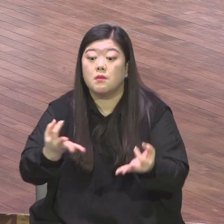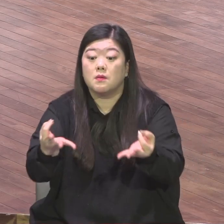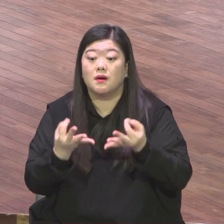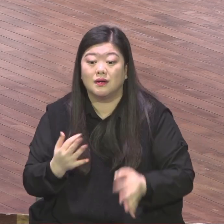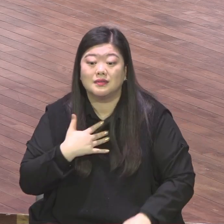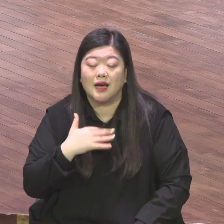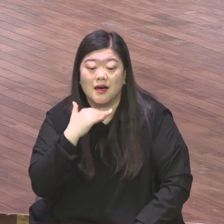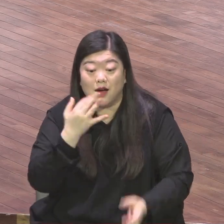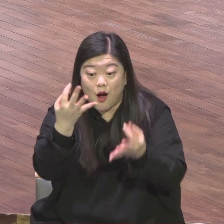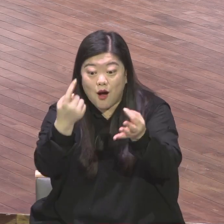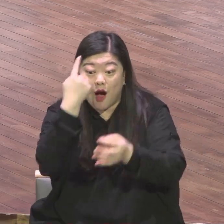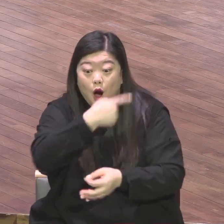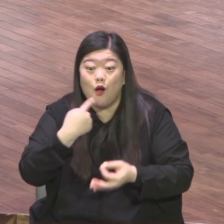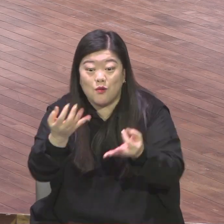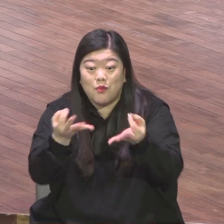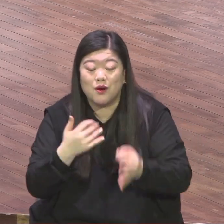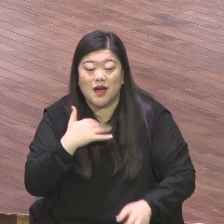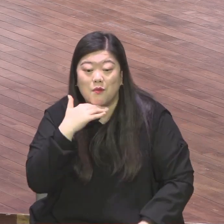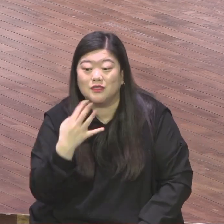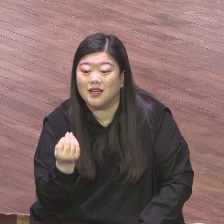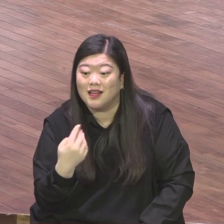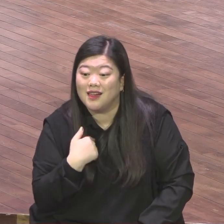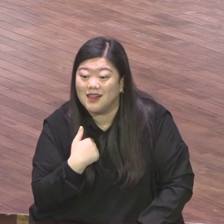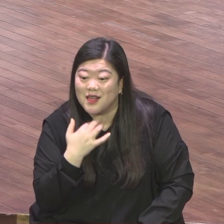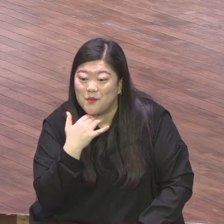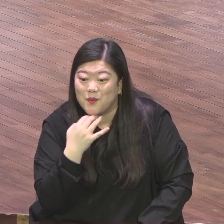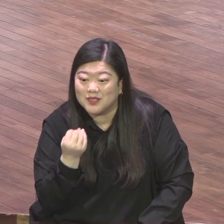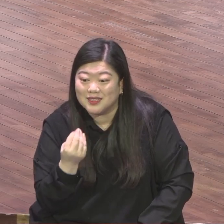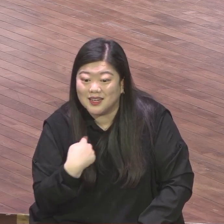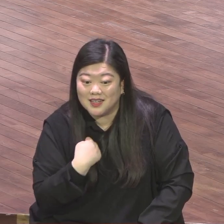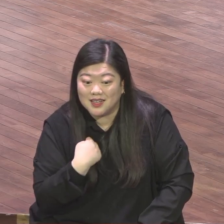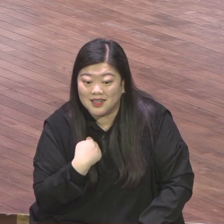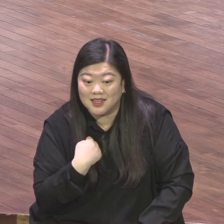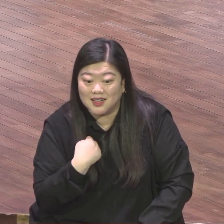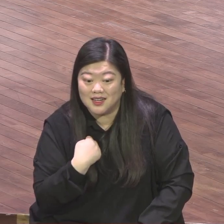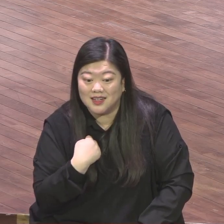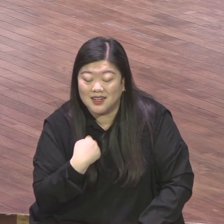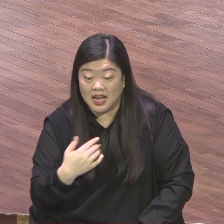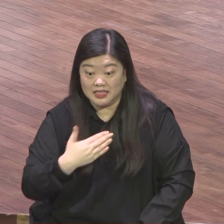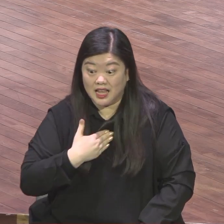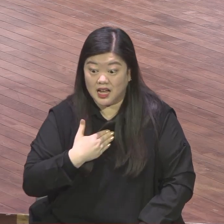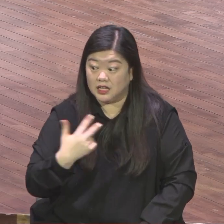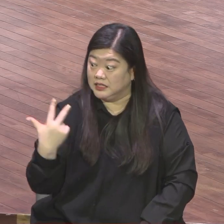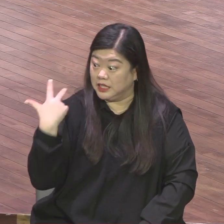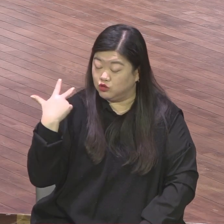하는데 다음 주도 이번 주도 일본 가야 돼. 그 다음 유럽 막 갔다 주중에 왔다 갔다 막 왔다.